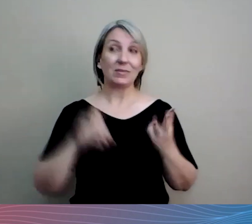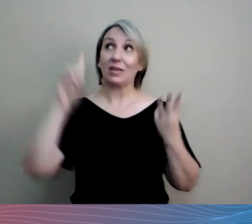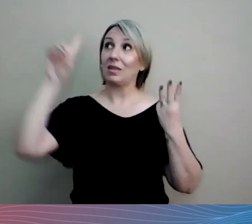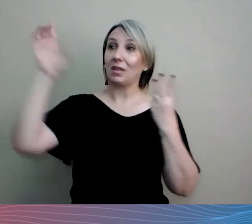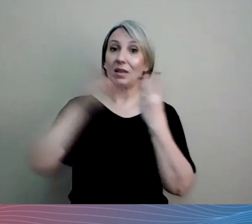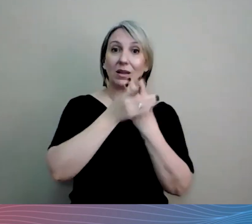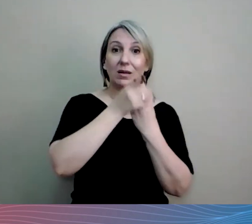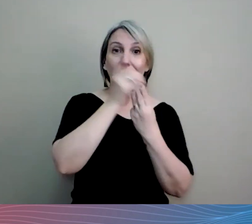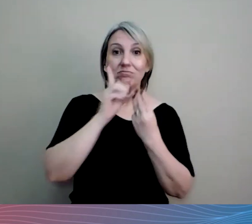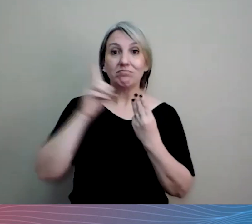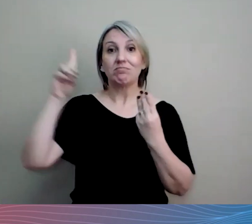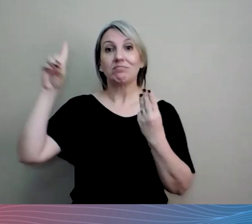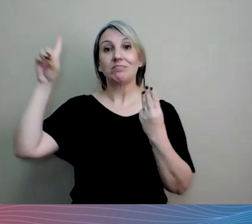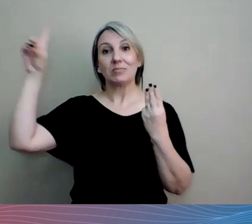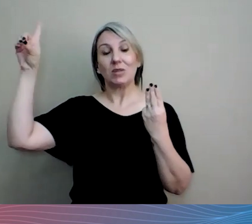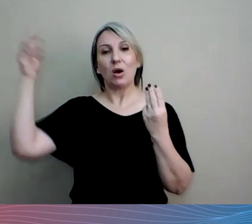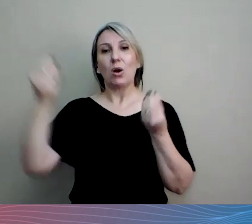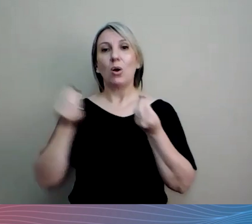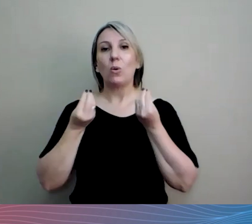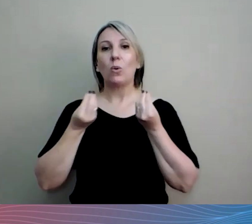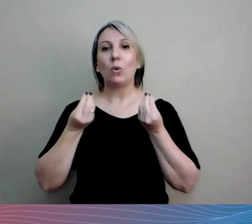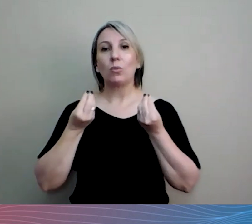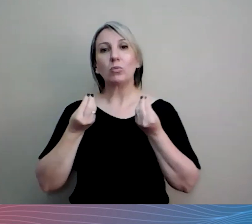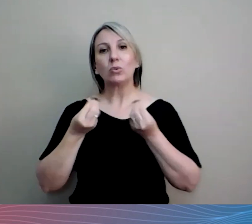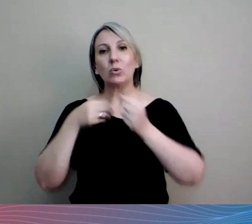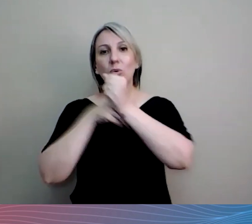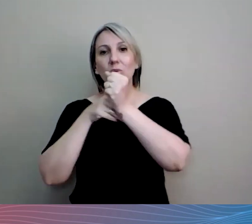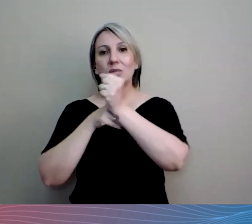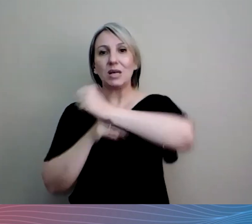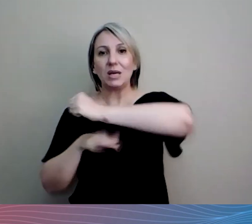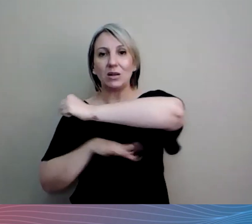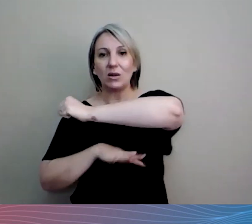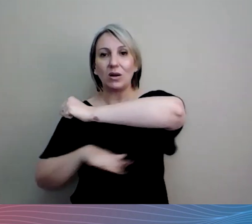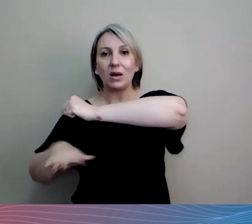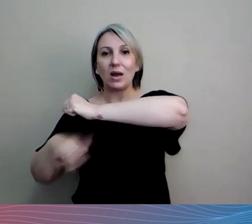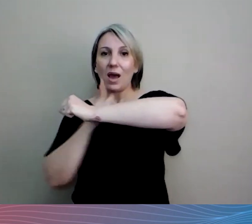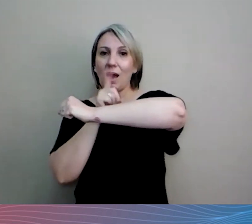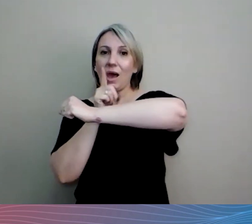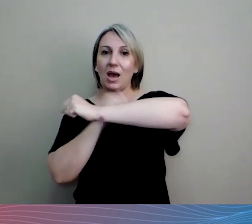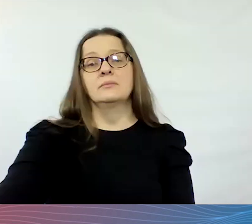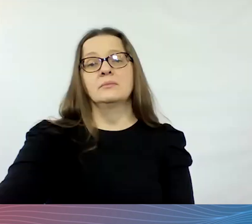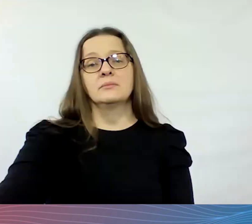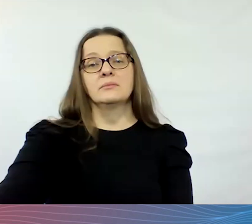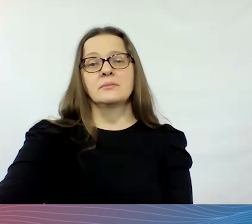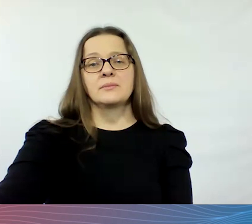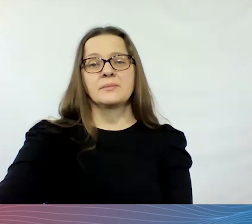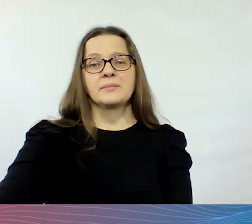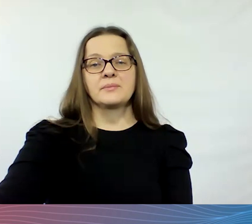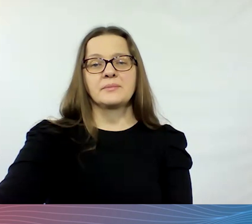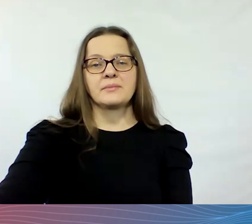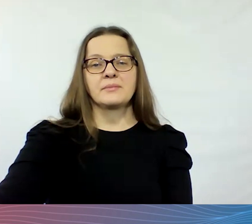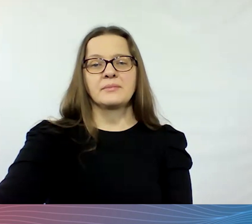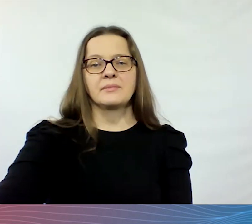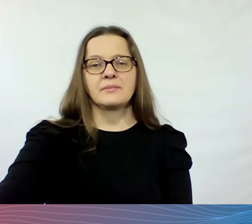está nas profundezas, né, até a superfície e corresse como rios de água